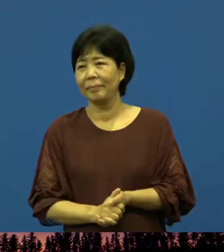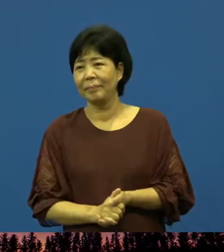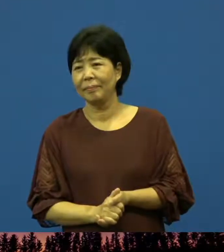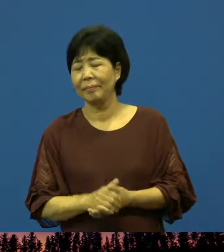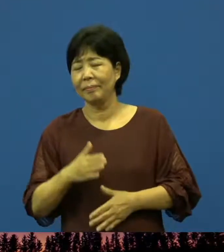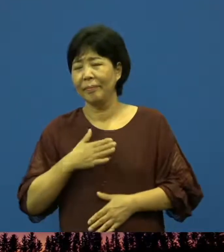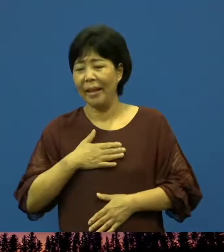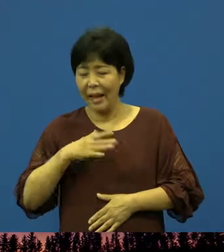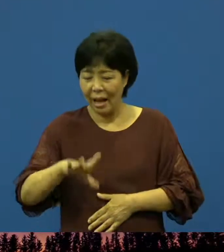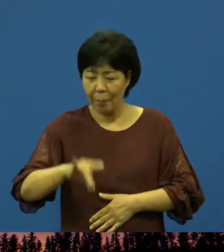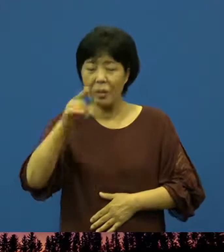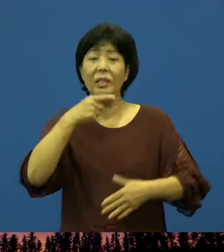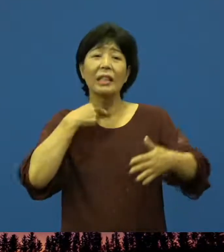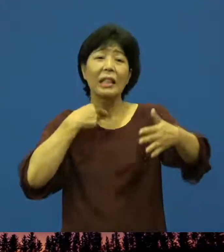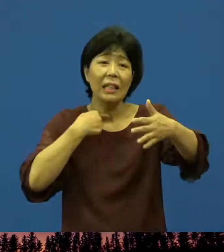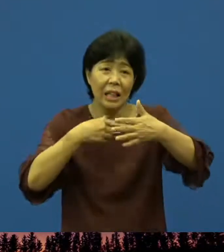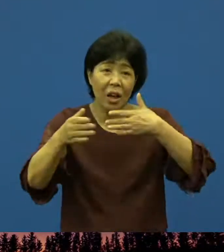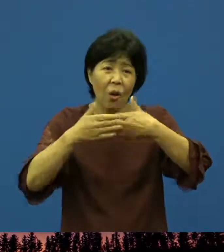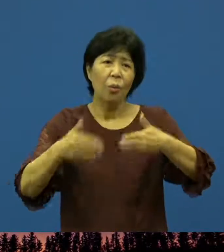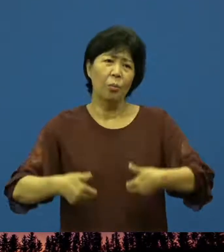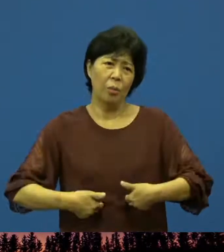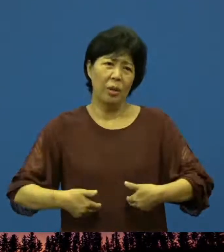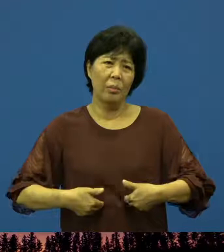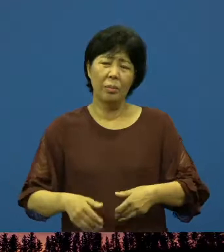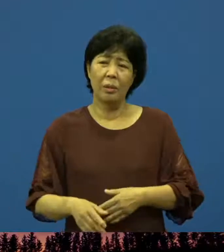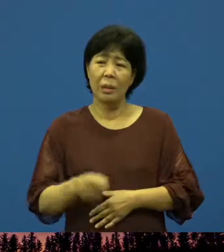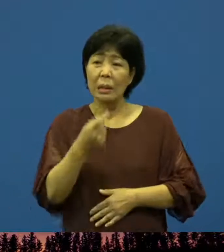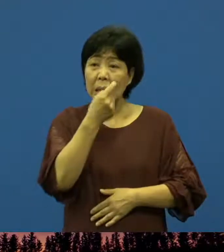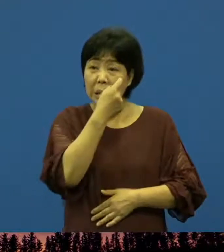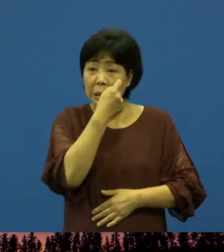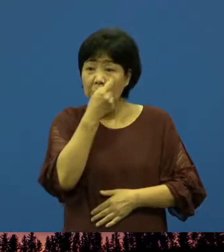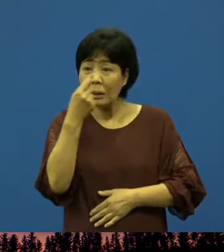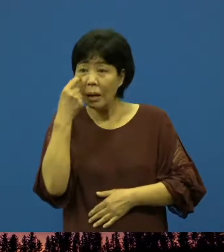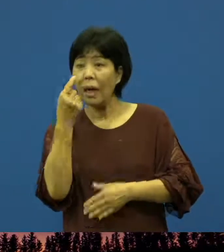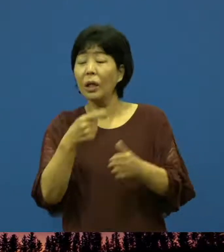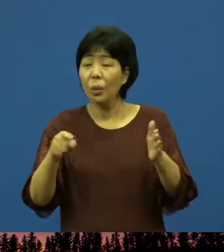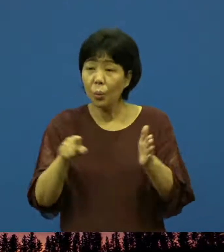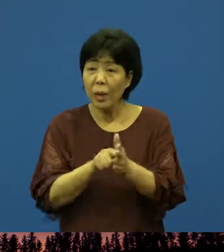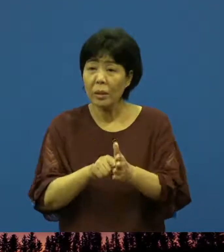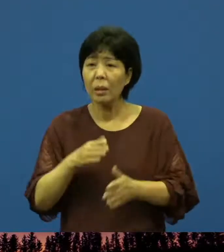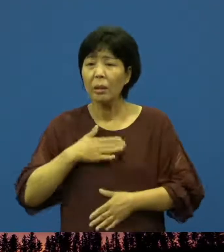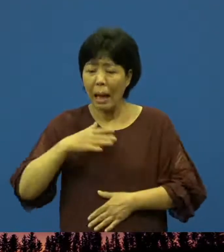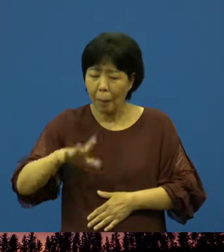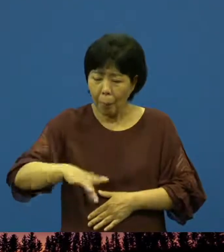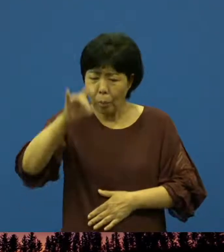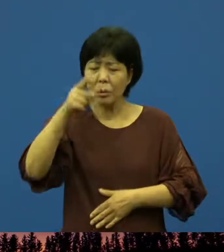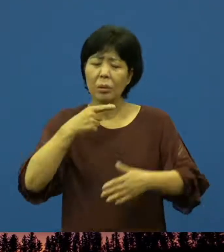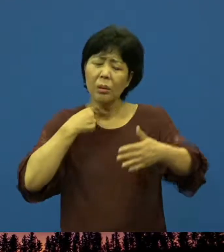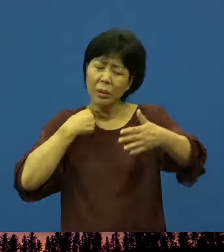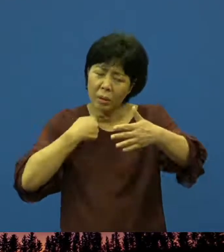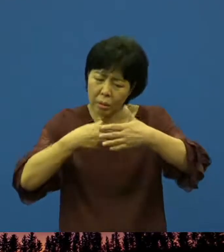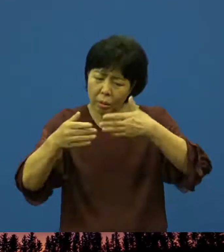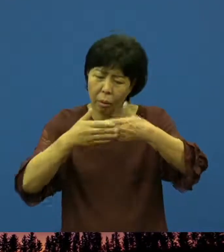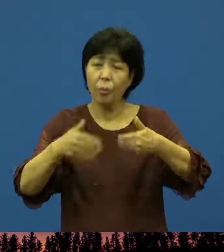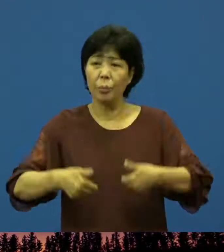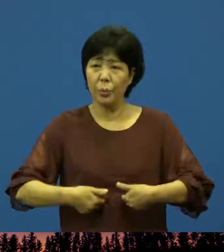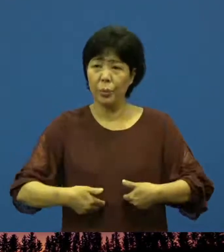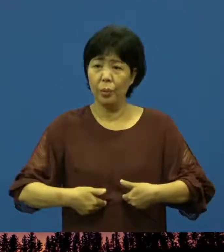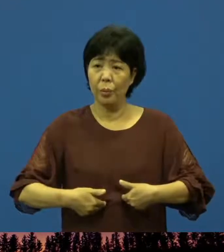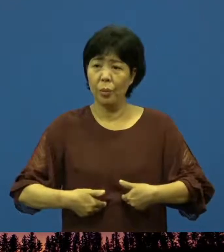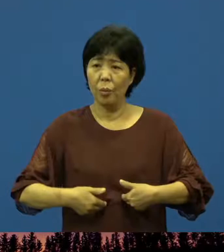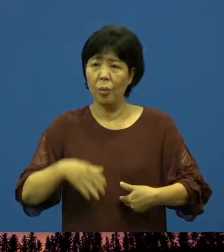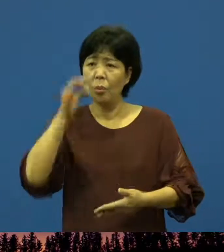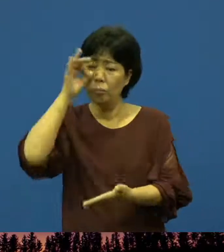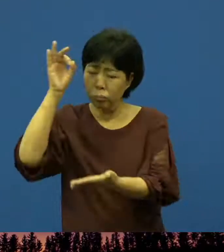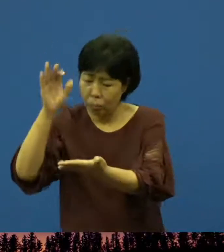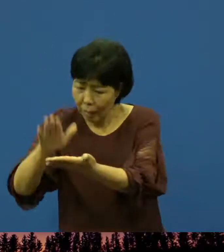내가 먼저 경험을 해야 돼요. 증언하는, 증인이 누굽니까? 내가 본 사람. 목격한 사람,